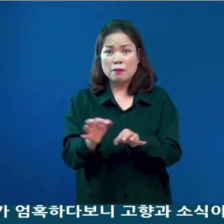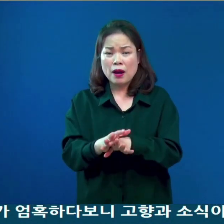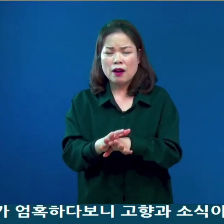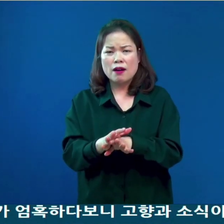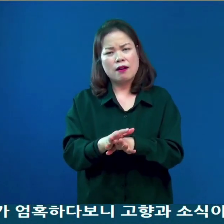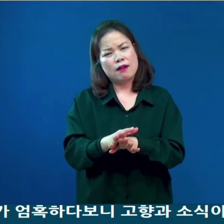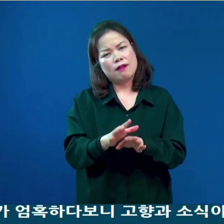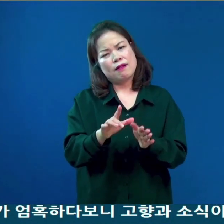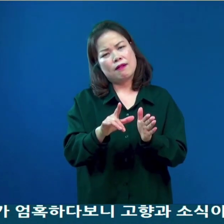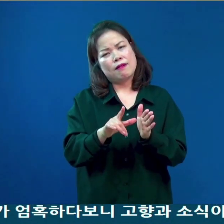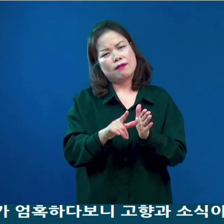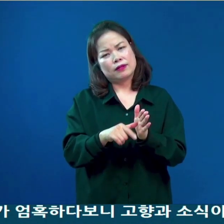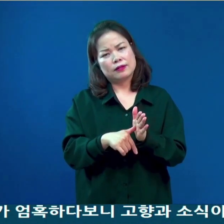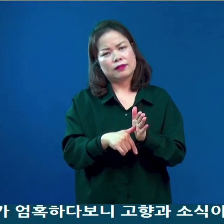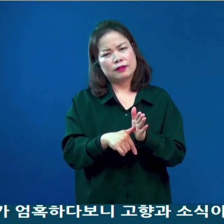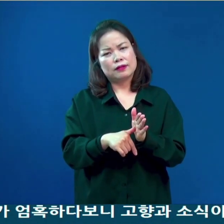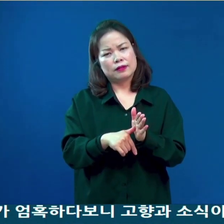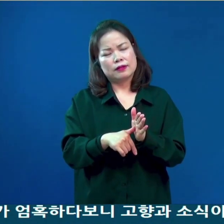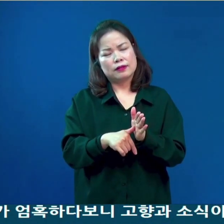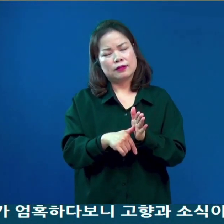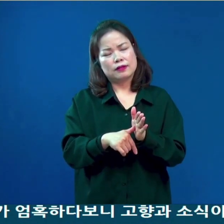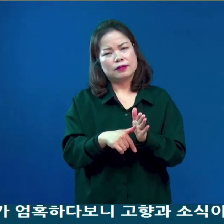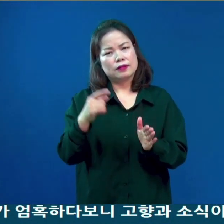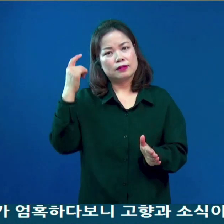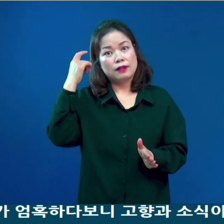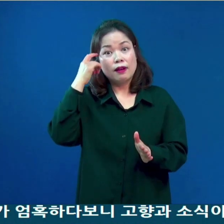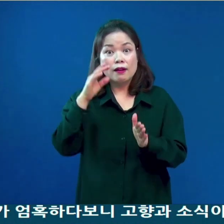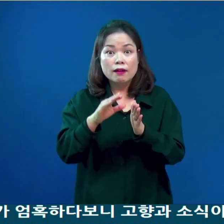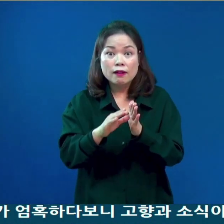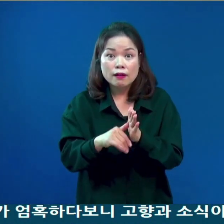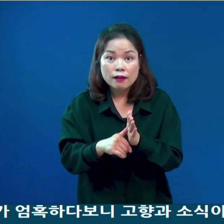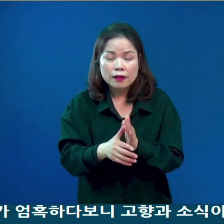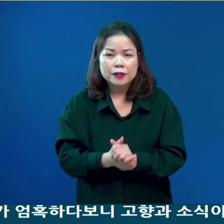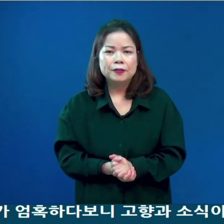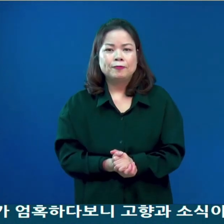그러한 시기로 저희가 들어가고 있을 때에